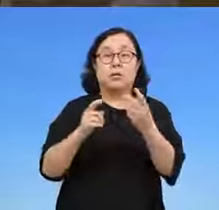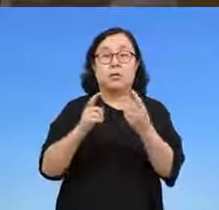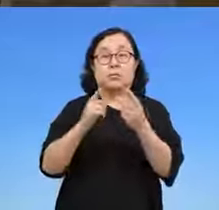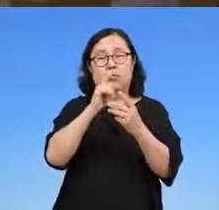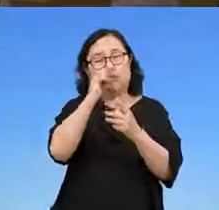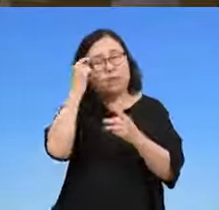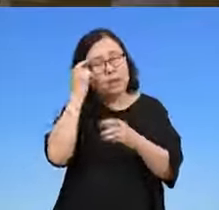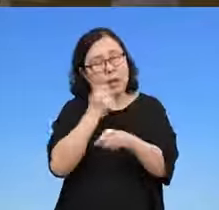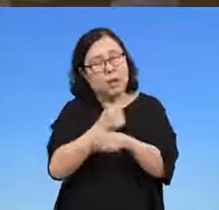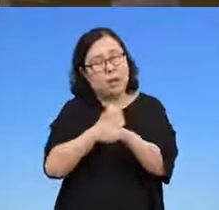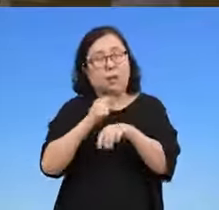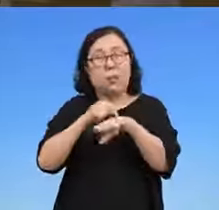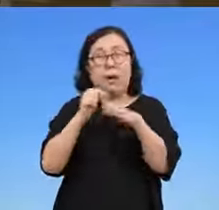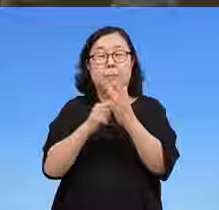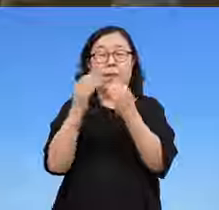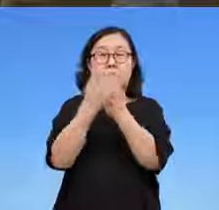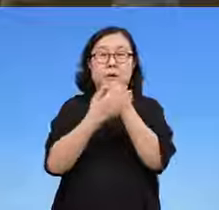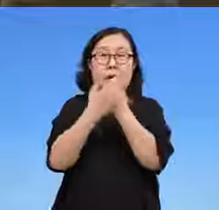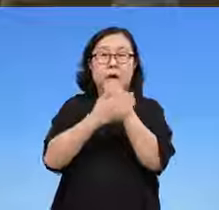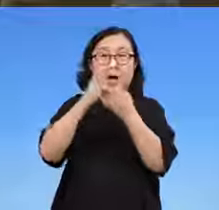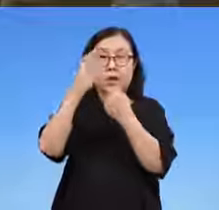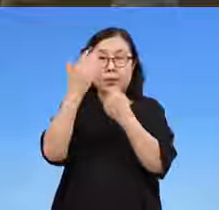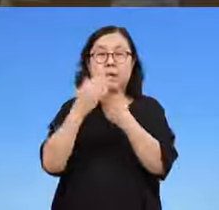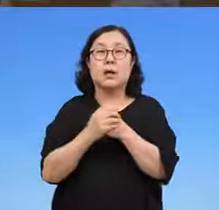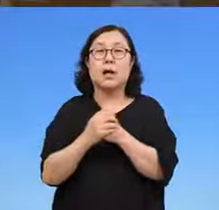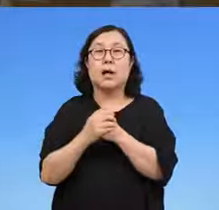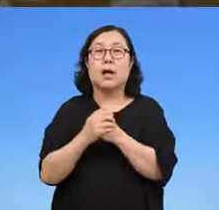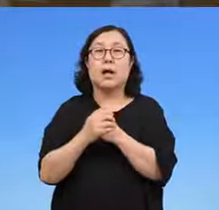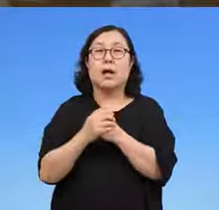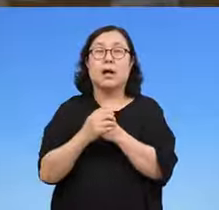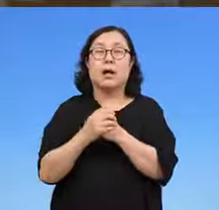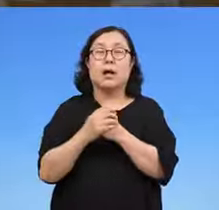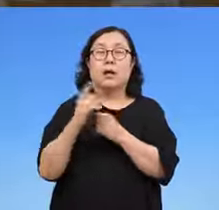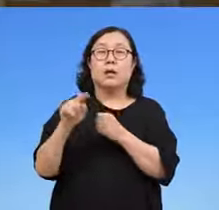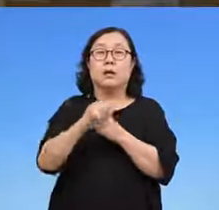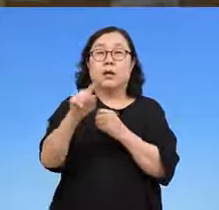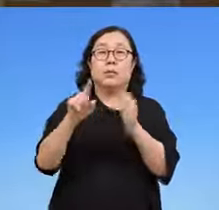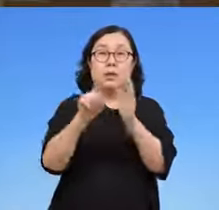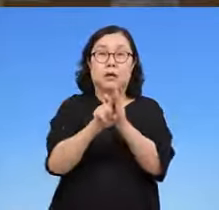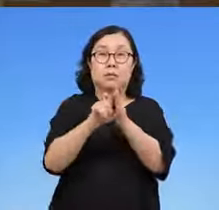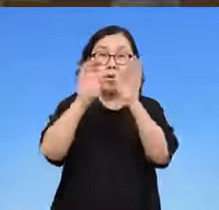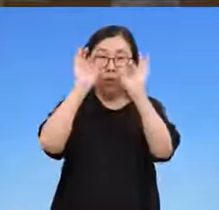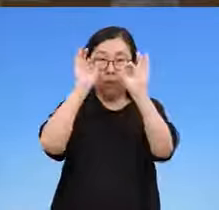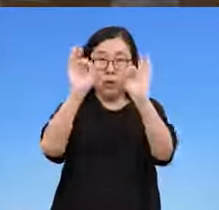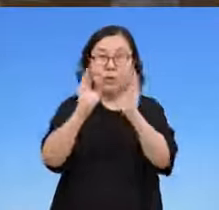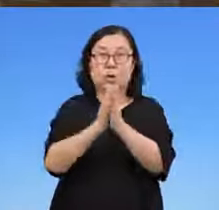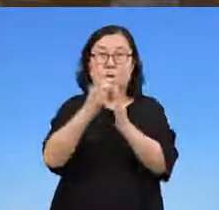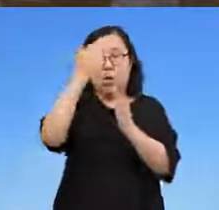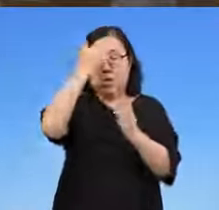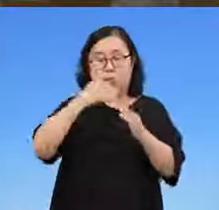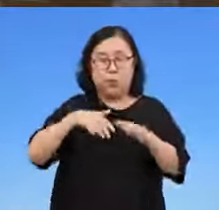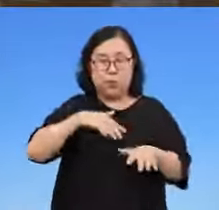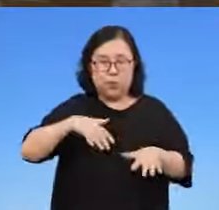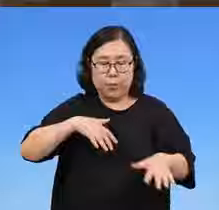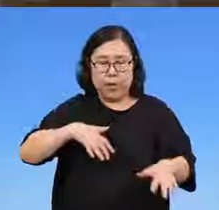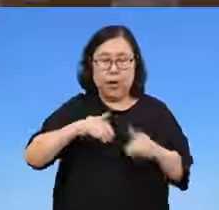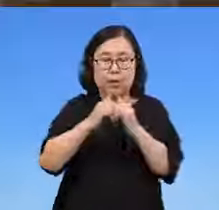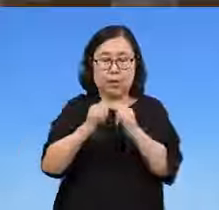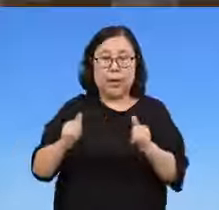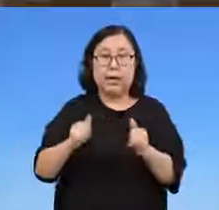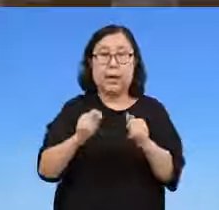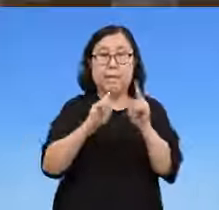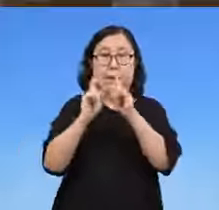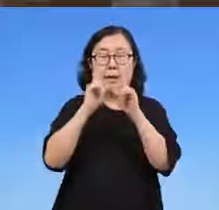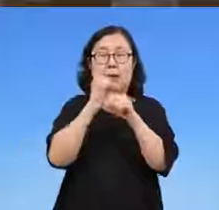되더라고요. 그리고는 또 한 가지 5절에 보니까요, 예수께서 그들의 믿음을 보시고, 그 다음 보세요,